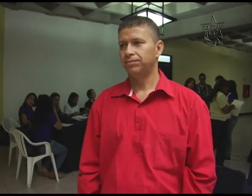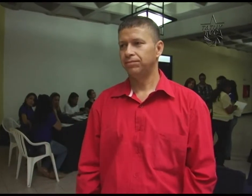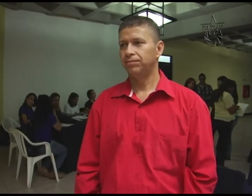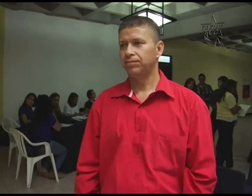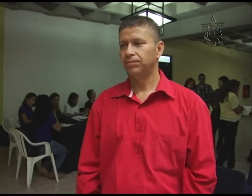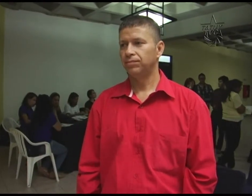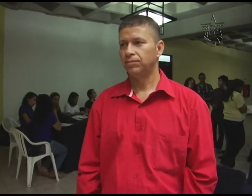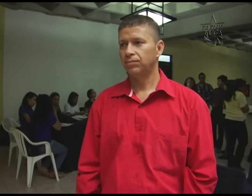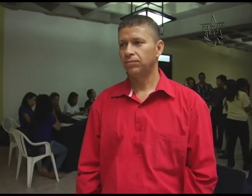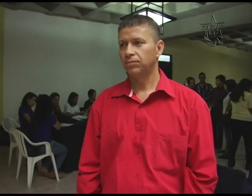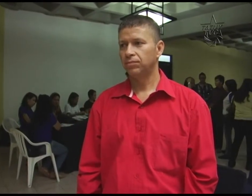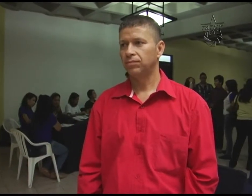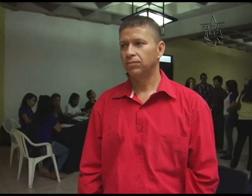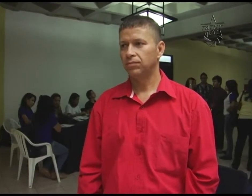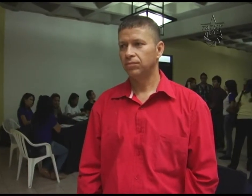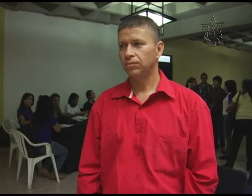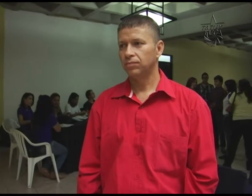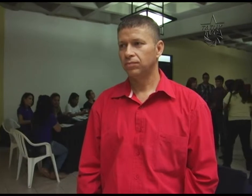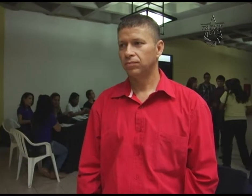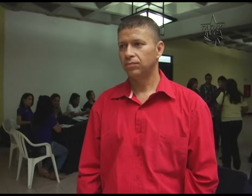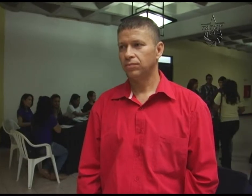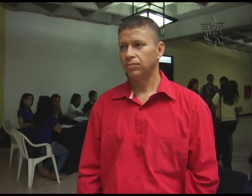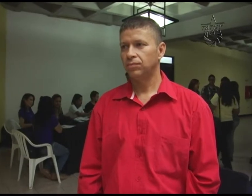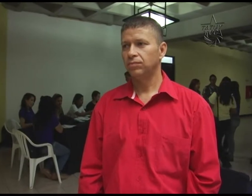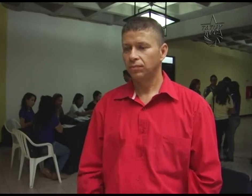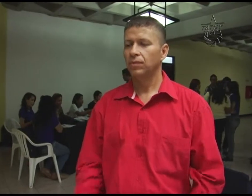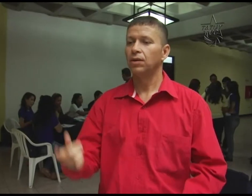presentaciones de cultura para los niños.